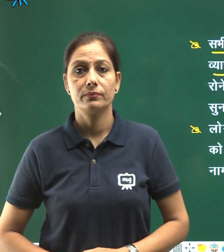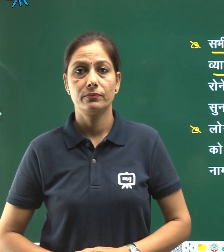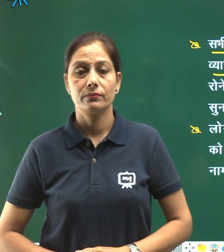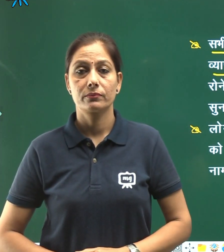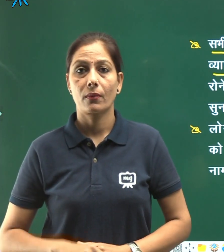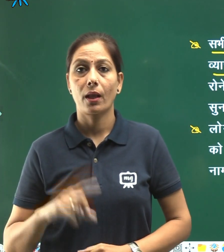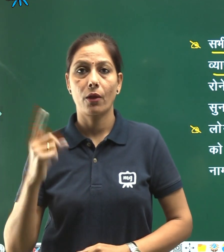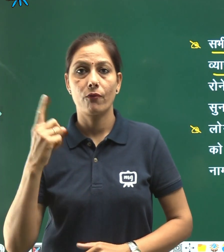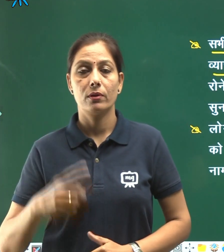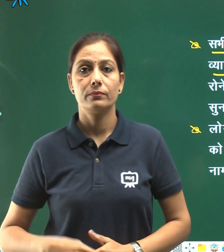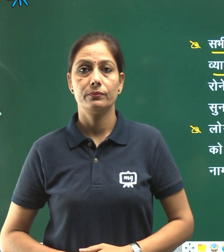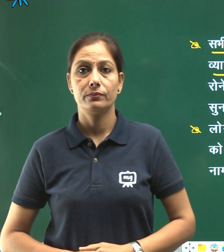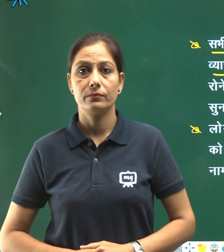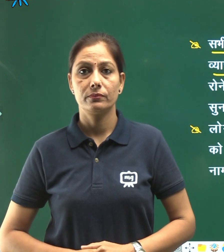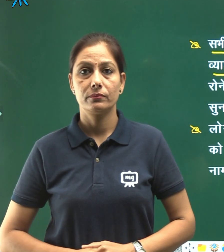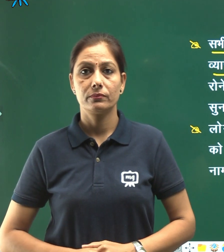केवल